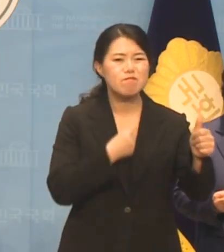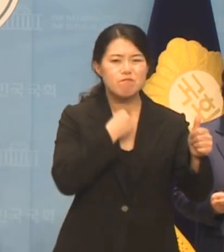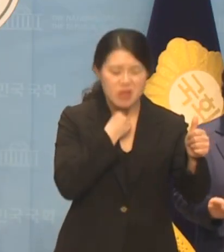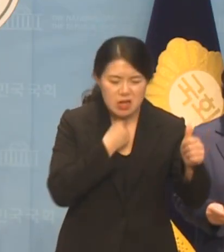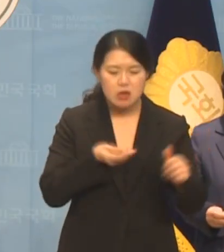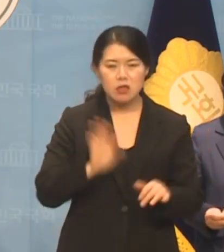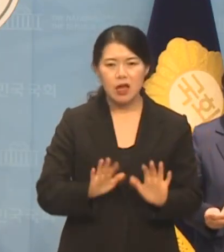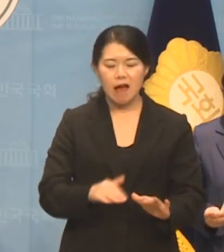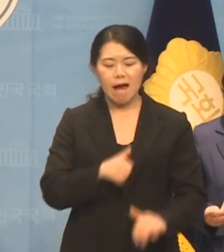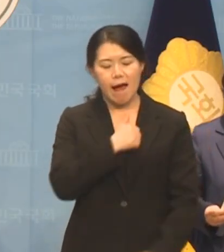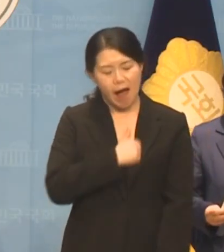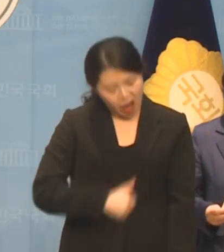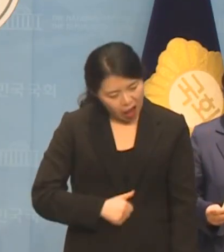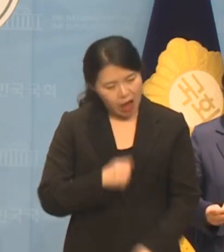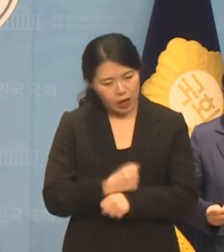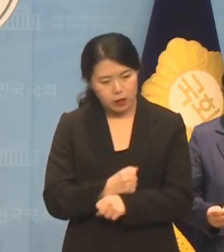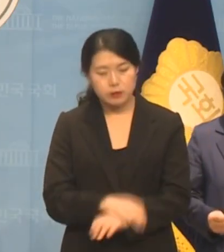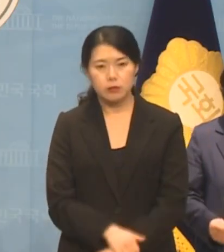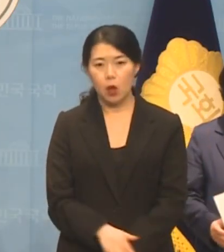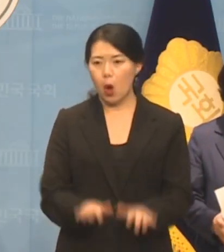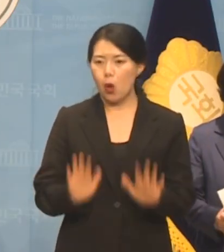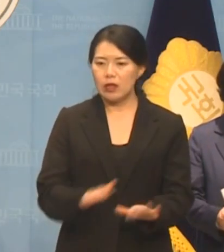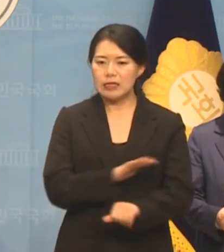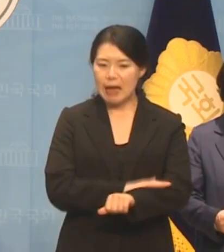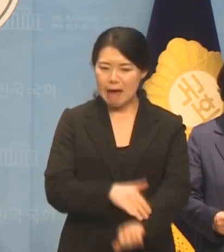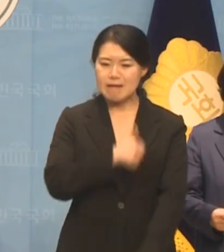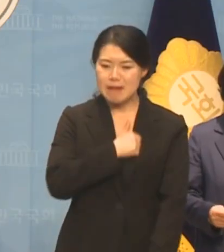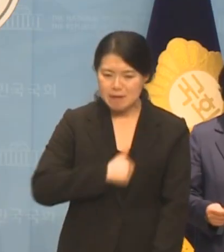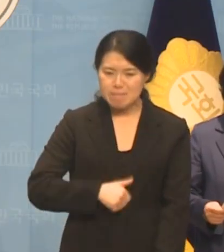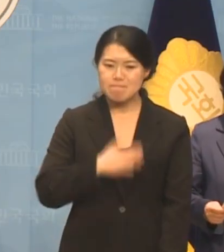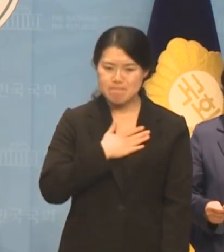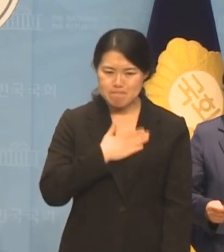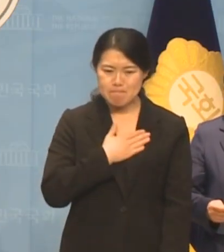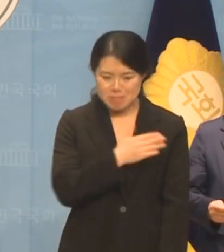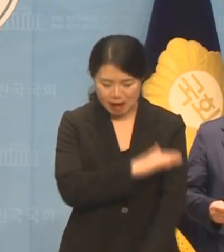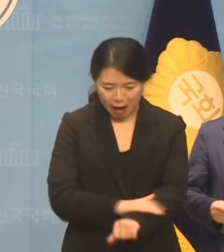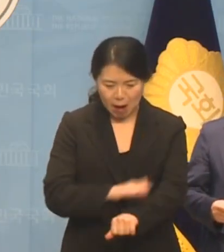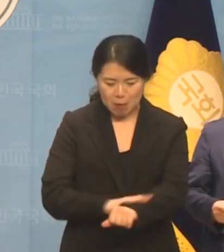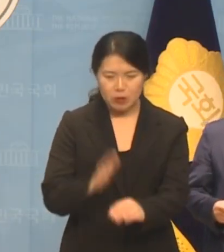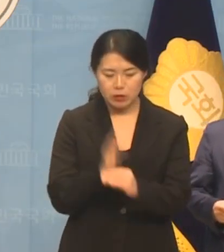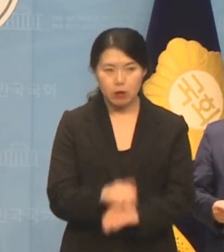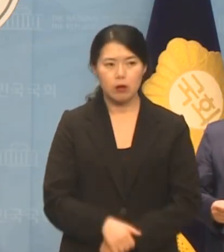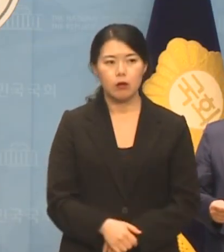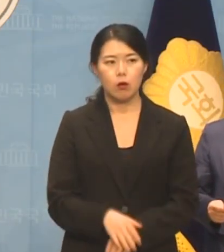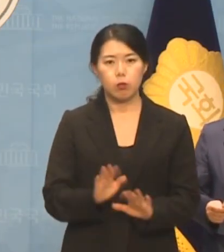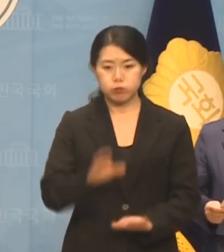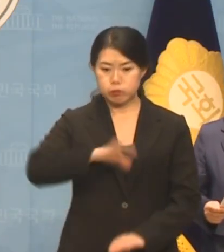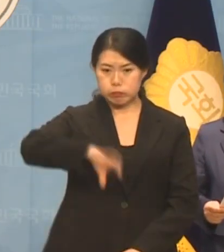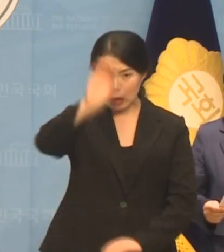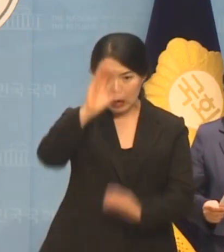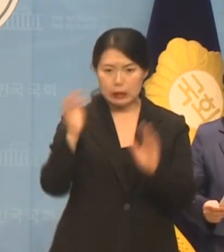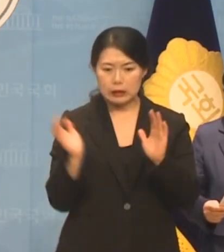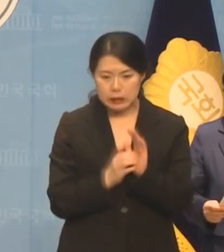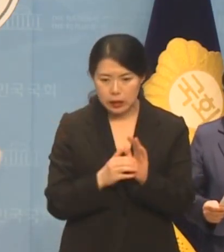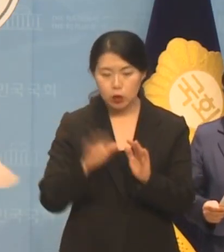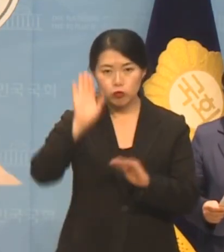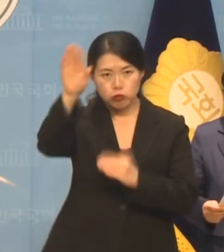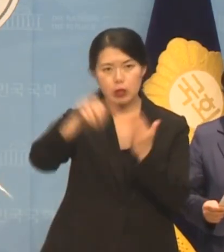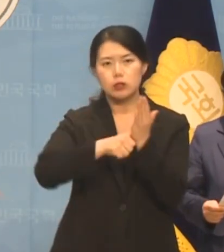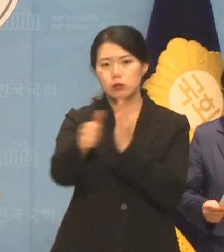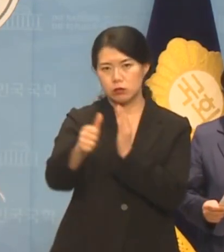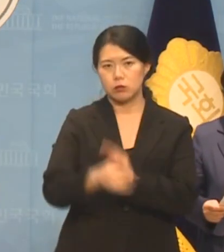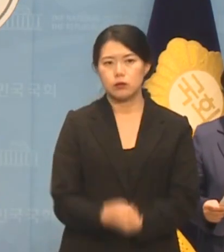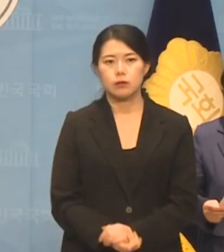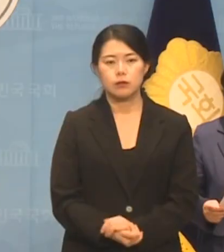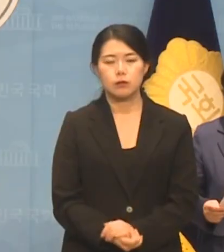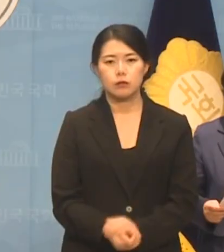싶지만 무조건 참는다. 오늘도 잘 참고 대견해 라는 살해 협박글을 게시했다가